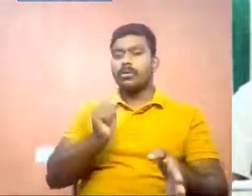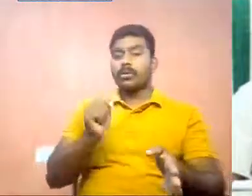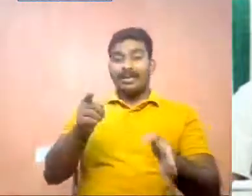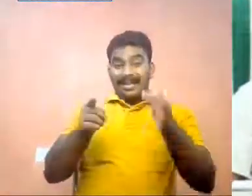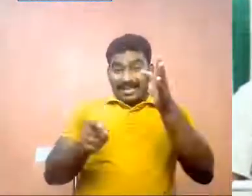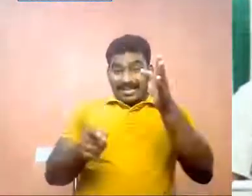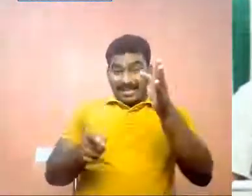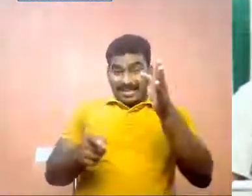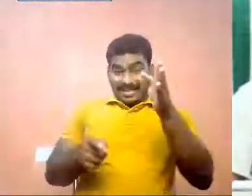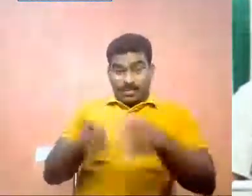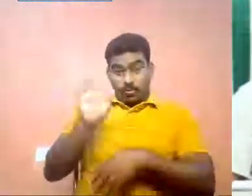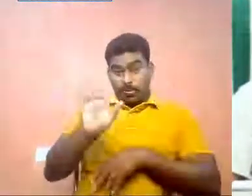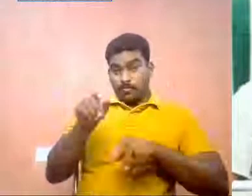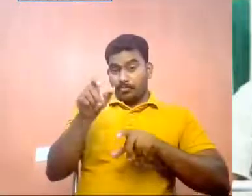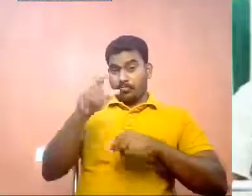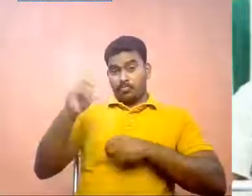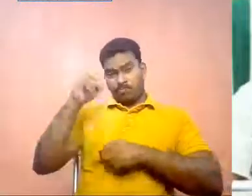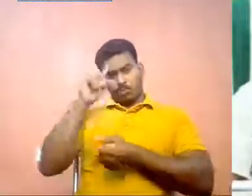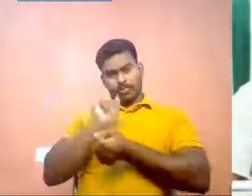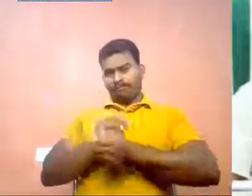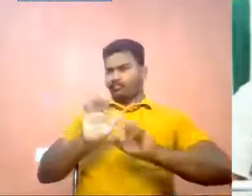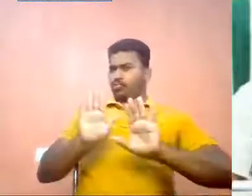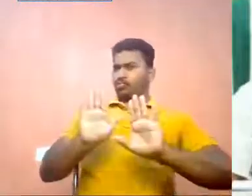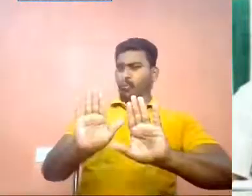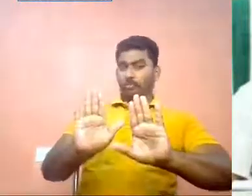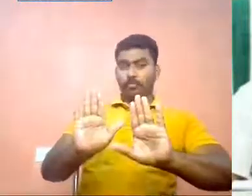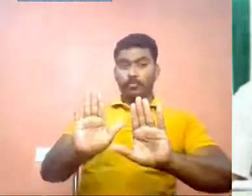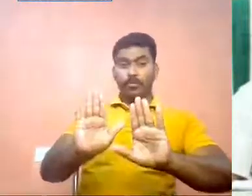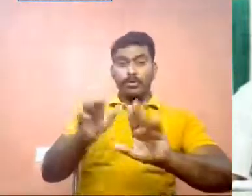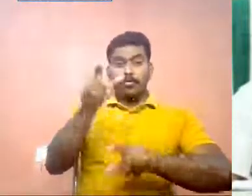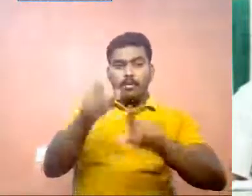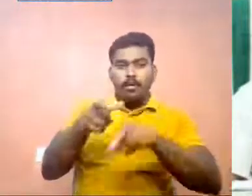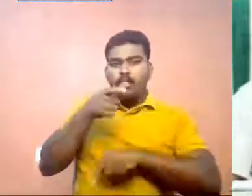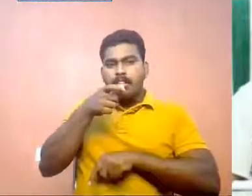അതുമായി ബന്ധപ്പെട്ട ആക്ഷേപങ്ങളുണ്ടാവും, പരാതികളും ഉണ്ടാവും.